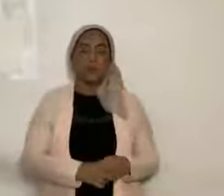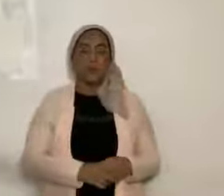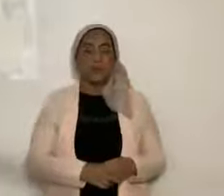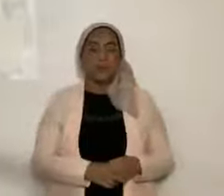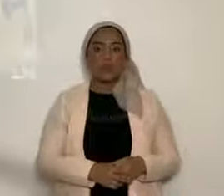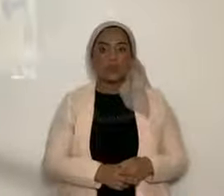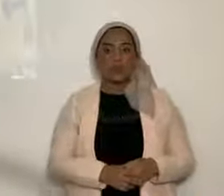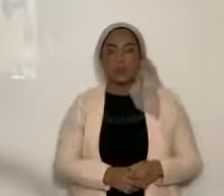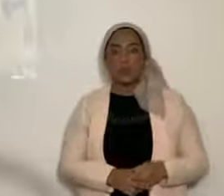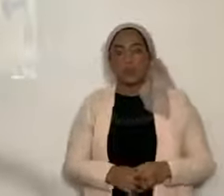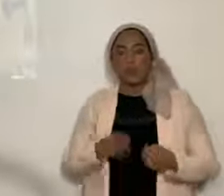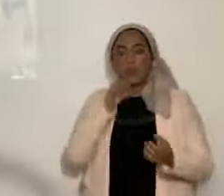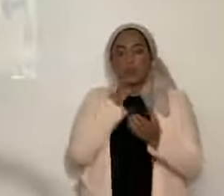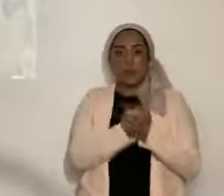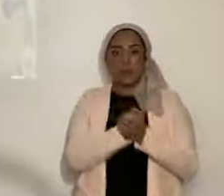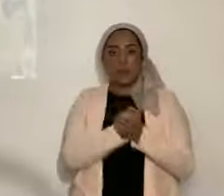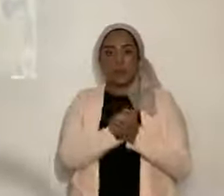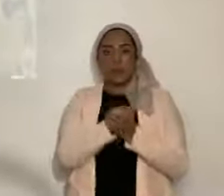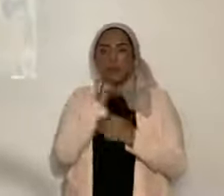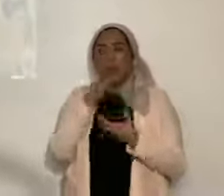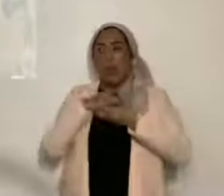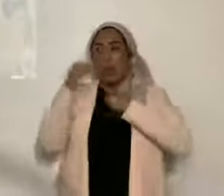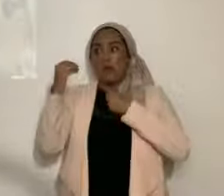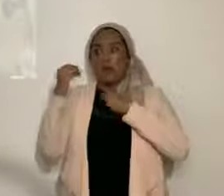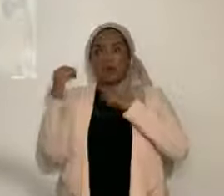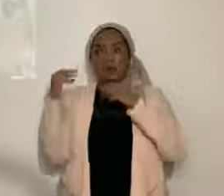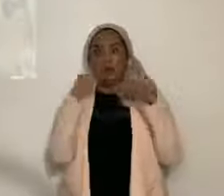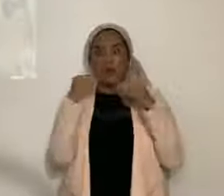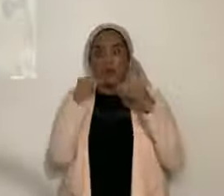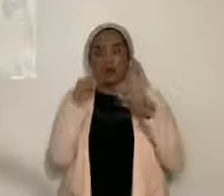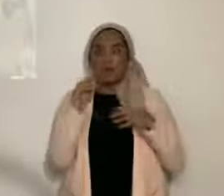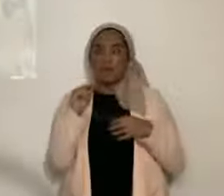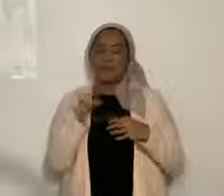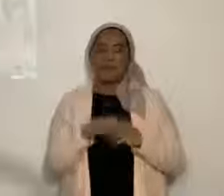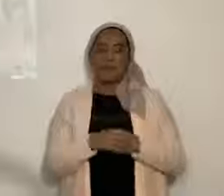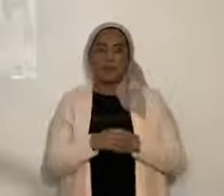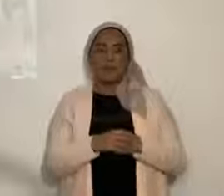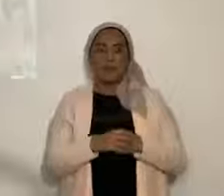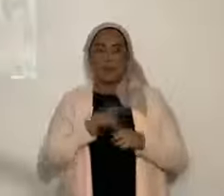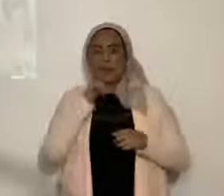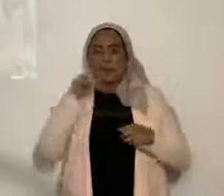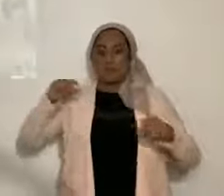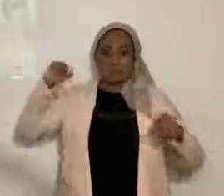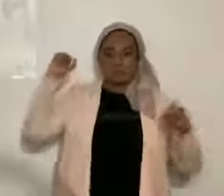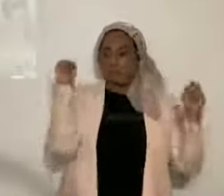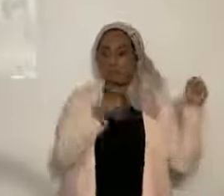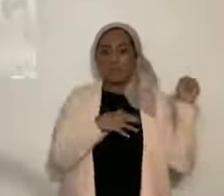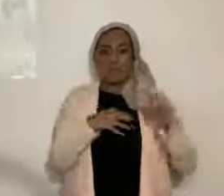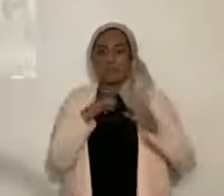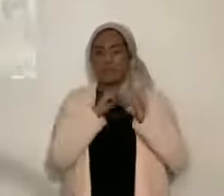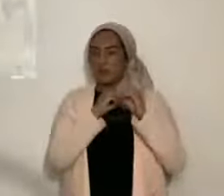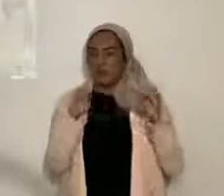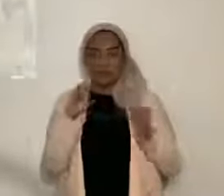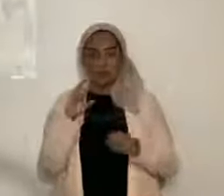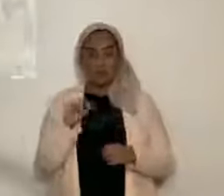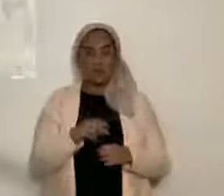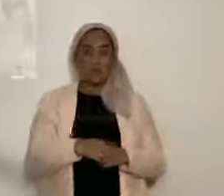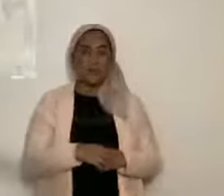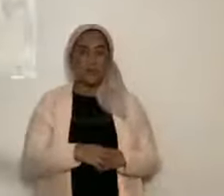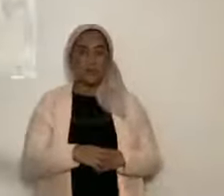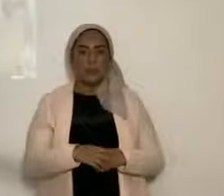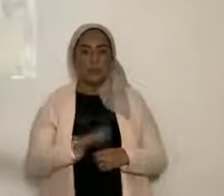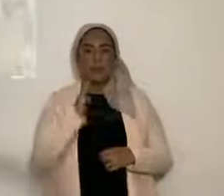Entonces, la novia no va a salir a la guerra, ni va a ser apedreada por los malvados, no,